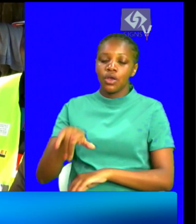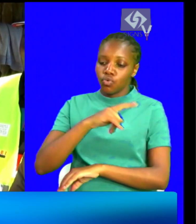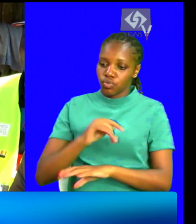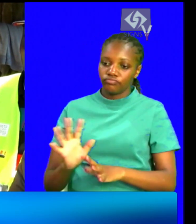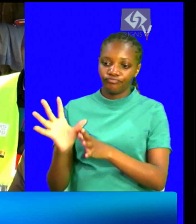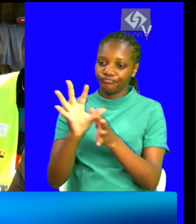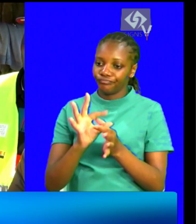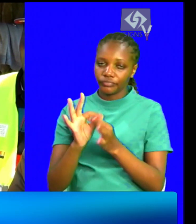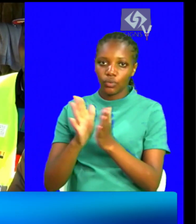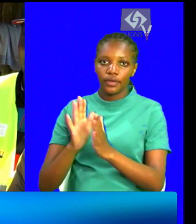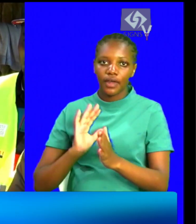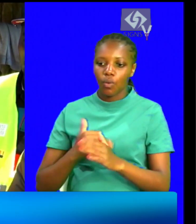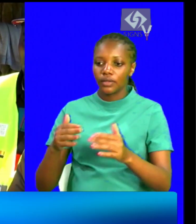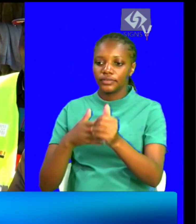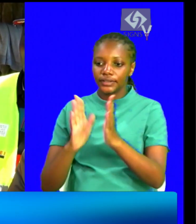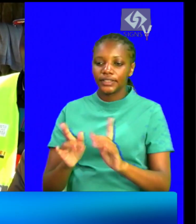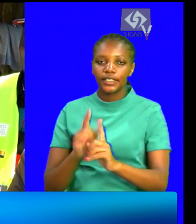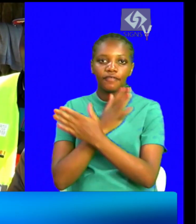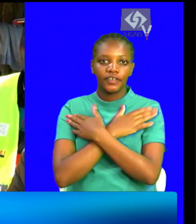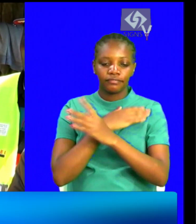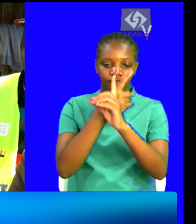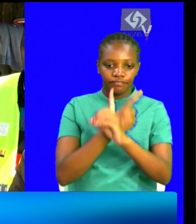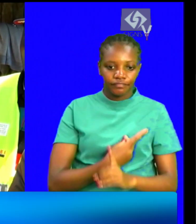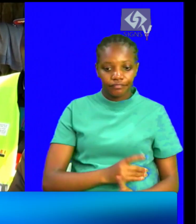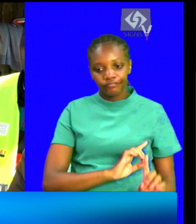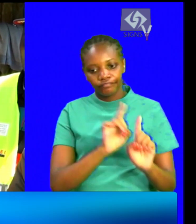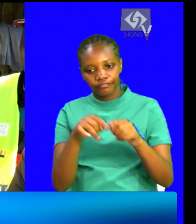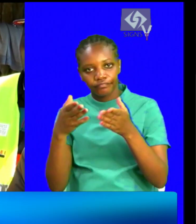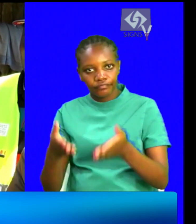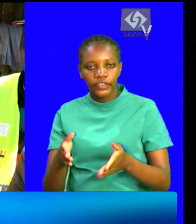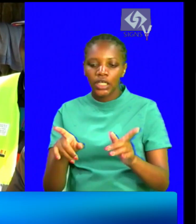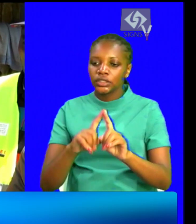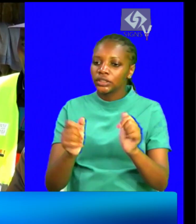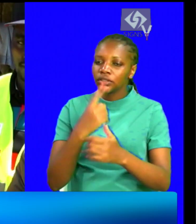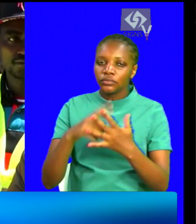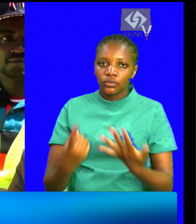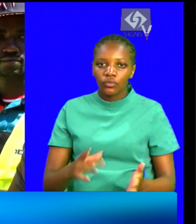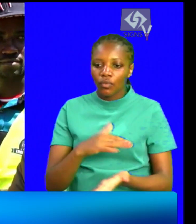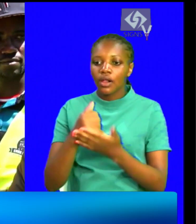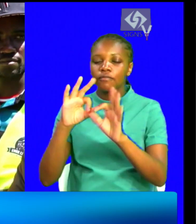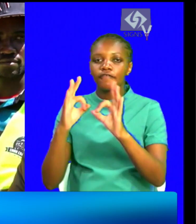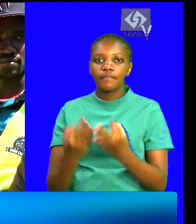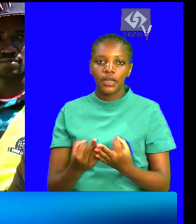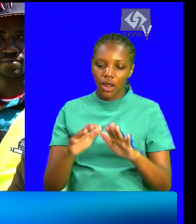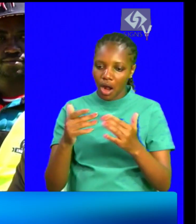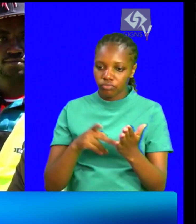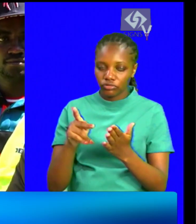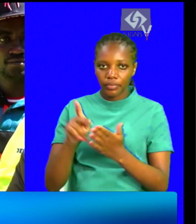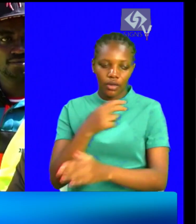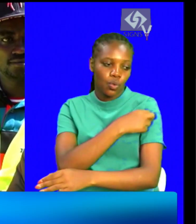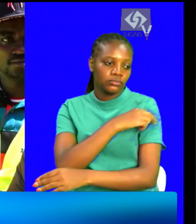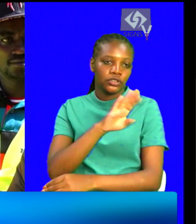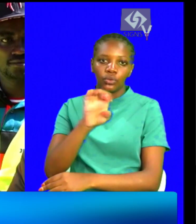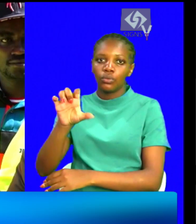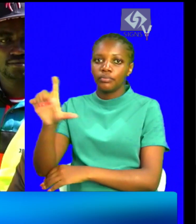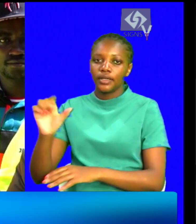alarm, na tukaweza kuungana with our patron na marafiki wa patron, na tukakuja hapa na tukaweza kusaidia familia vile